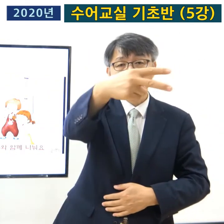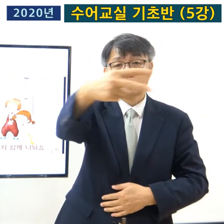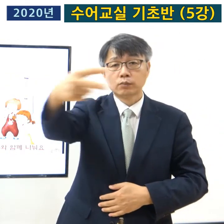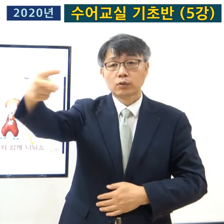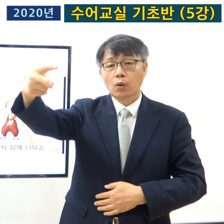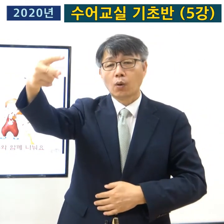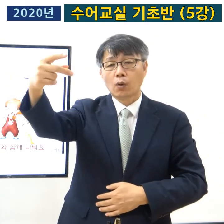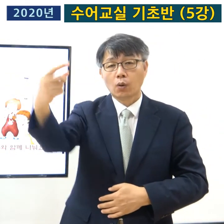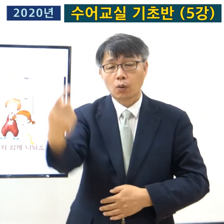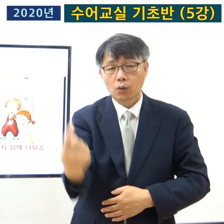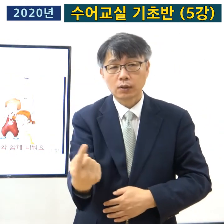괴로움도